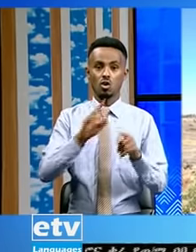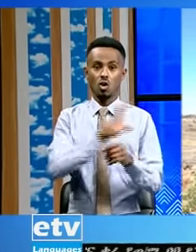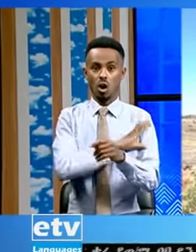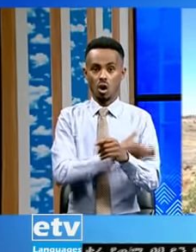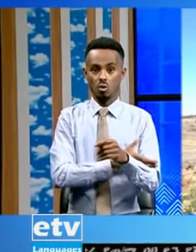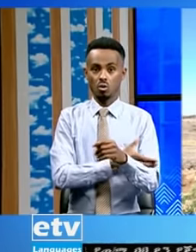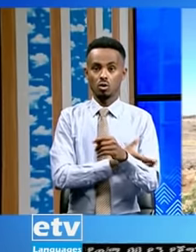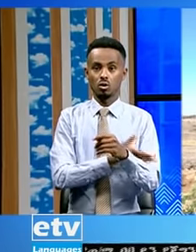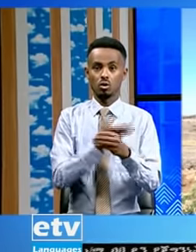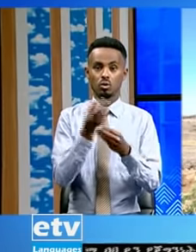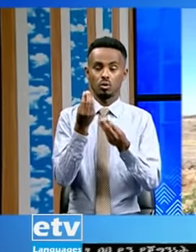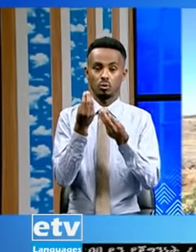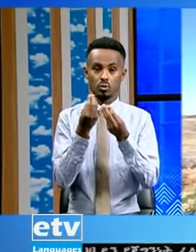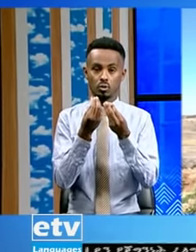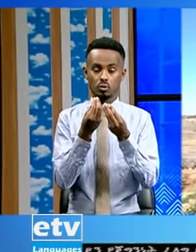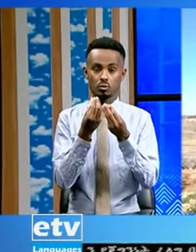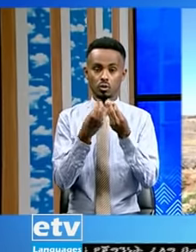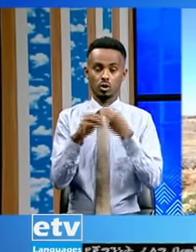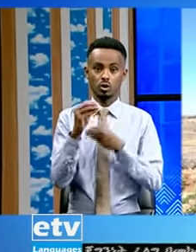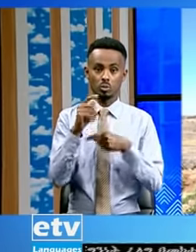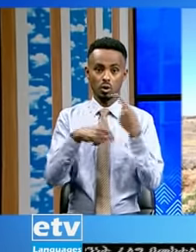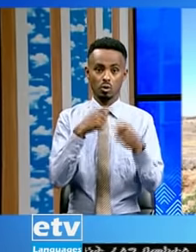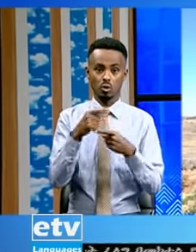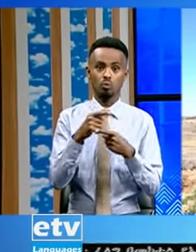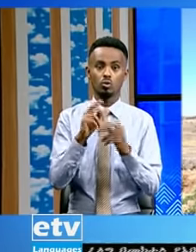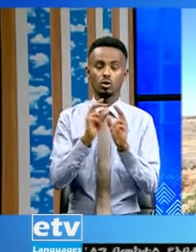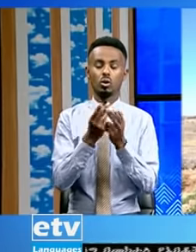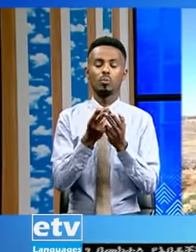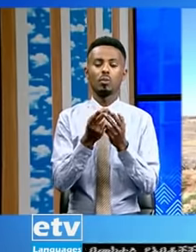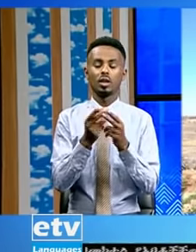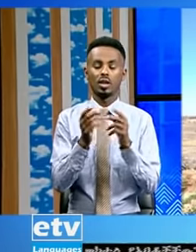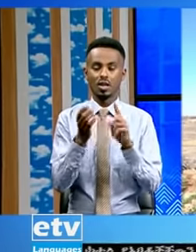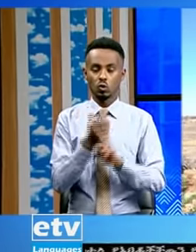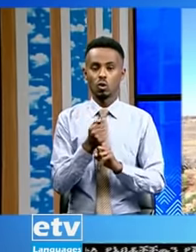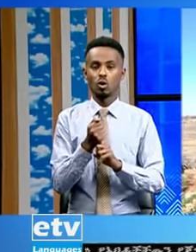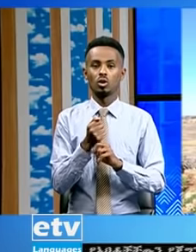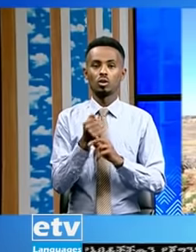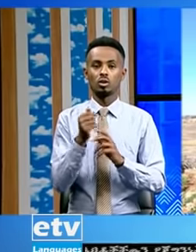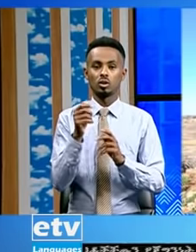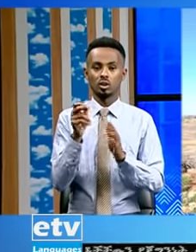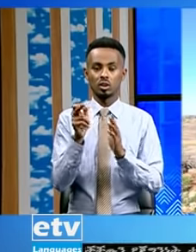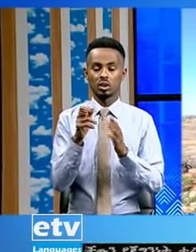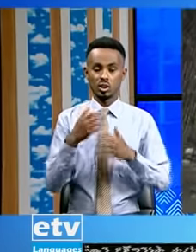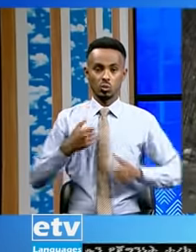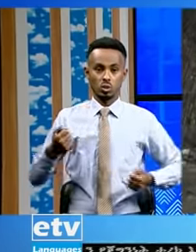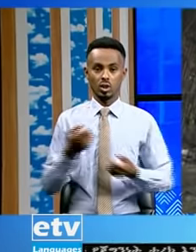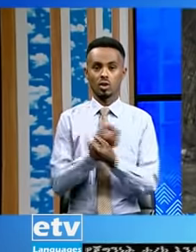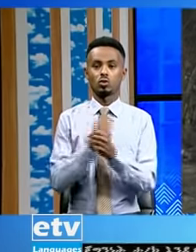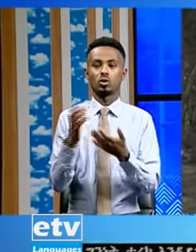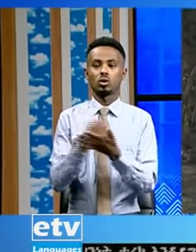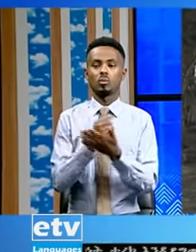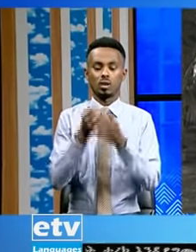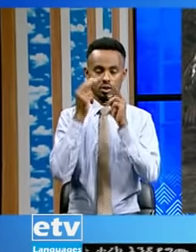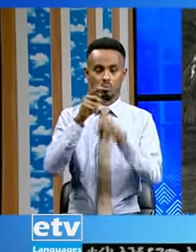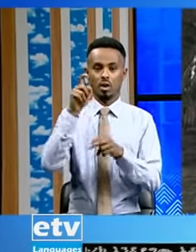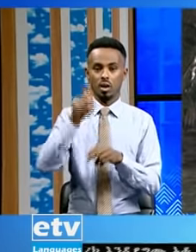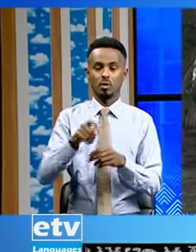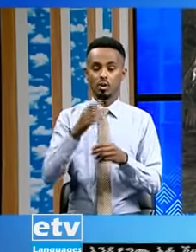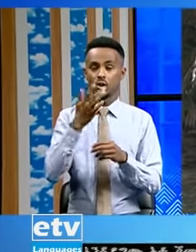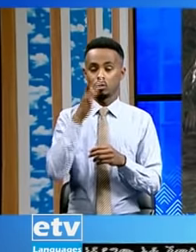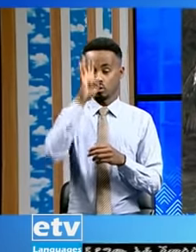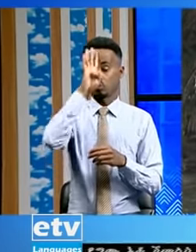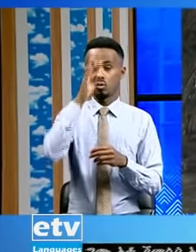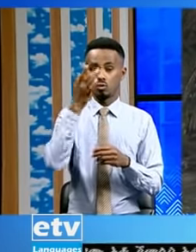በየሸጡ የሚጓዘውን የጠላት ኃይል እየለየ ተበትኗል፣ ትጥቅ እያስፈታ ማስቀረት አለበት። ዘው